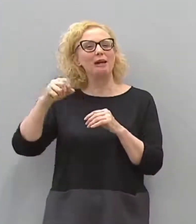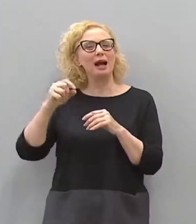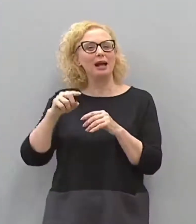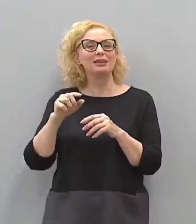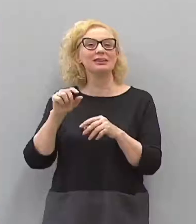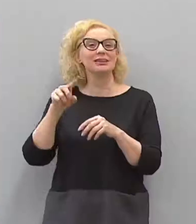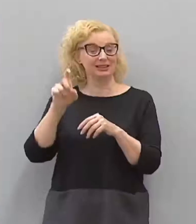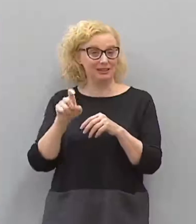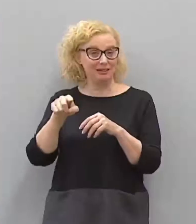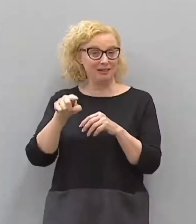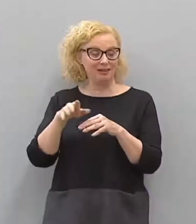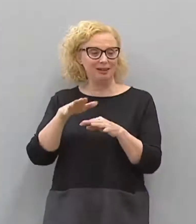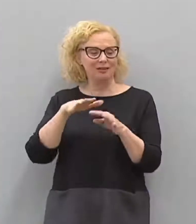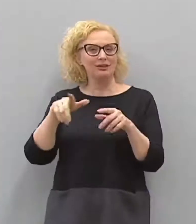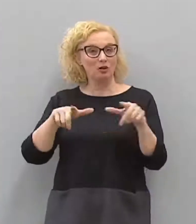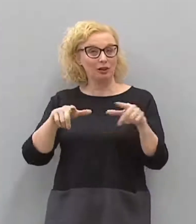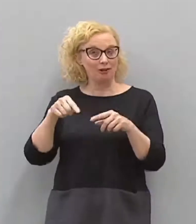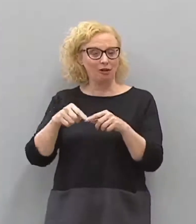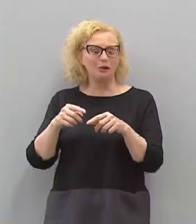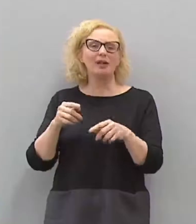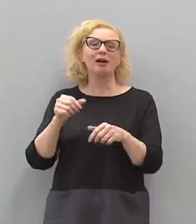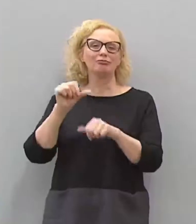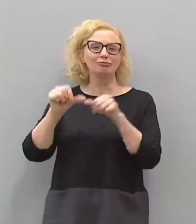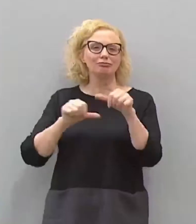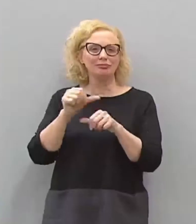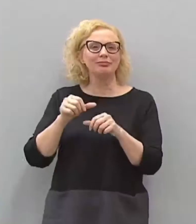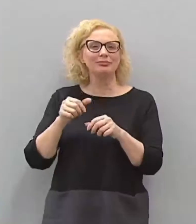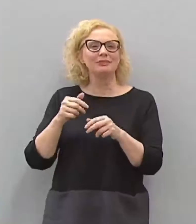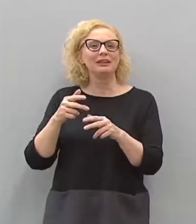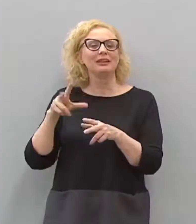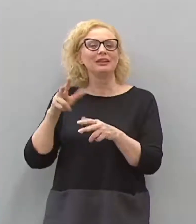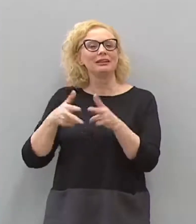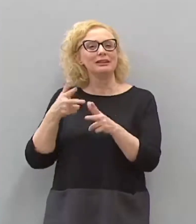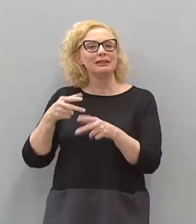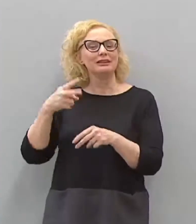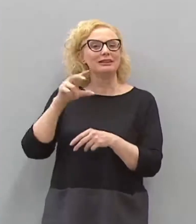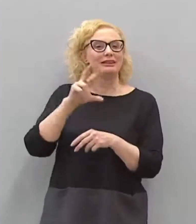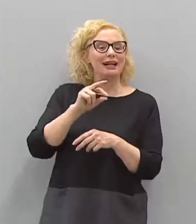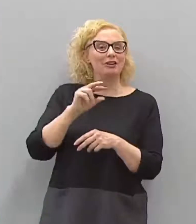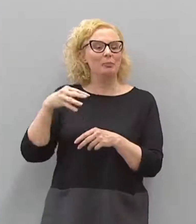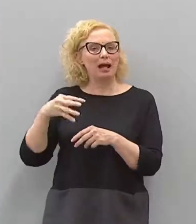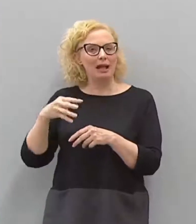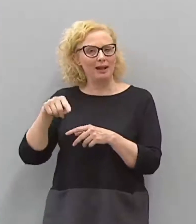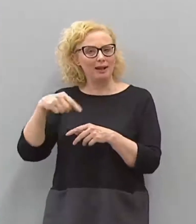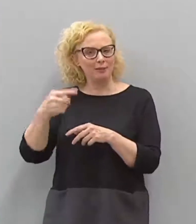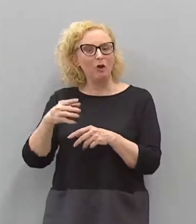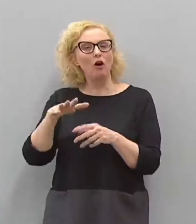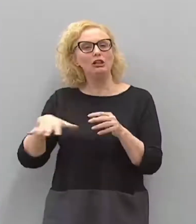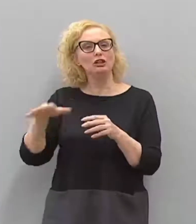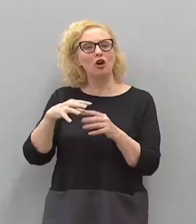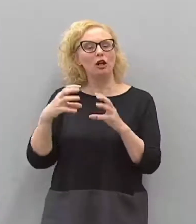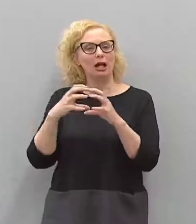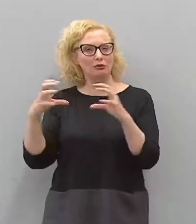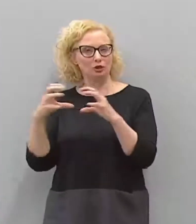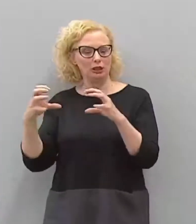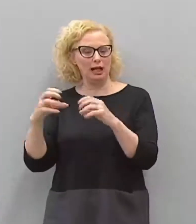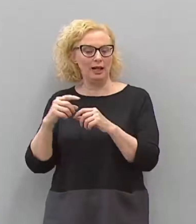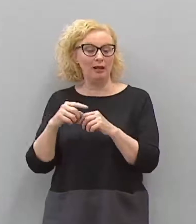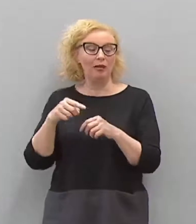trento malè e connettersi con la viabilità di accesso alla zona produttiva oltre alla viabilità stradale il